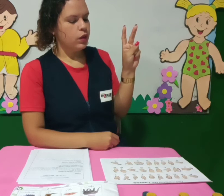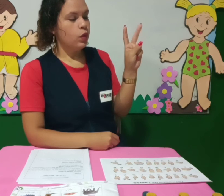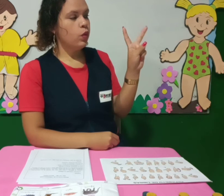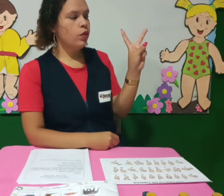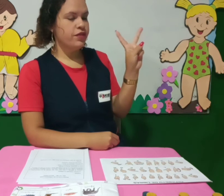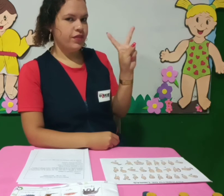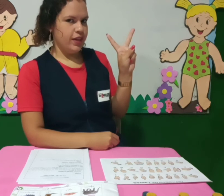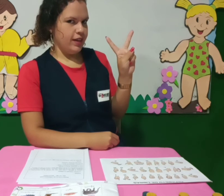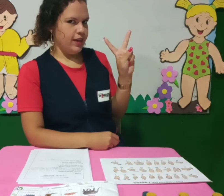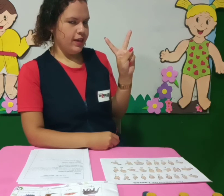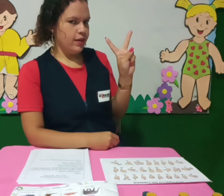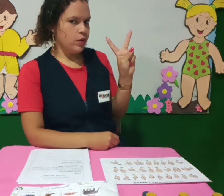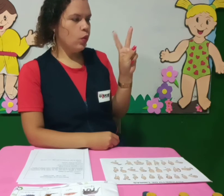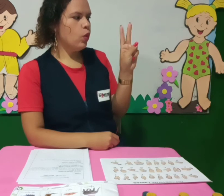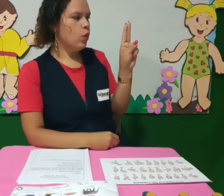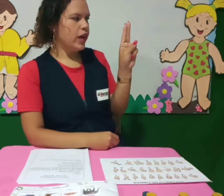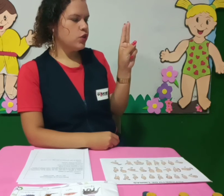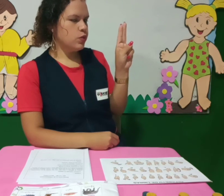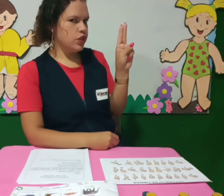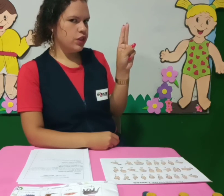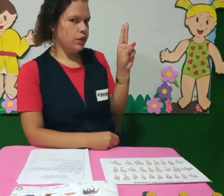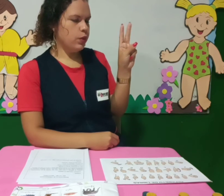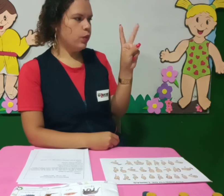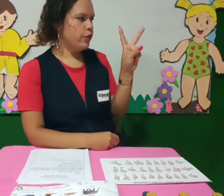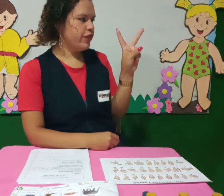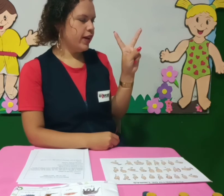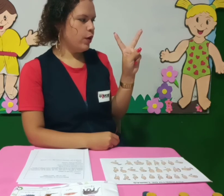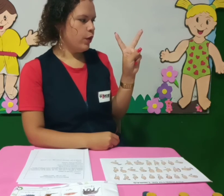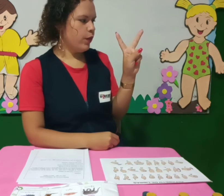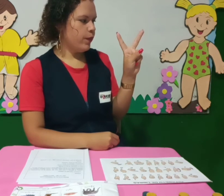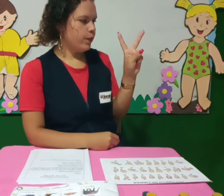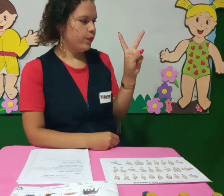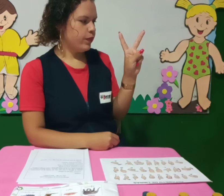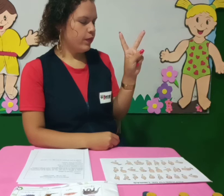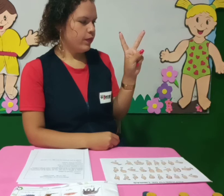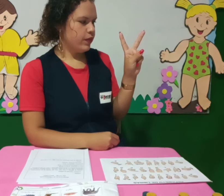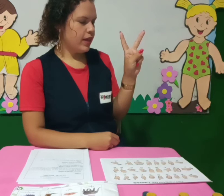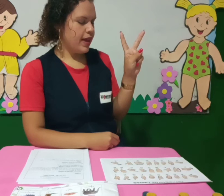O V. O U é juntinho. O V, ó, é